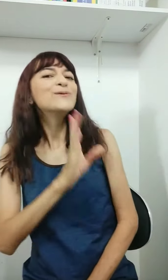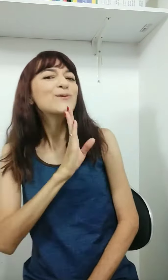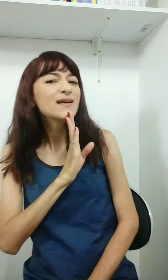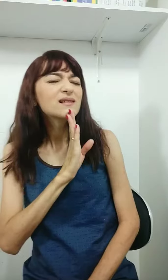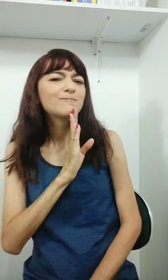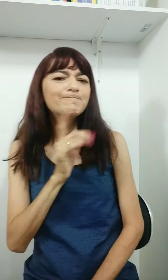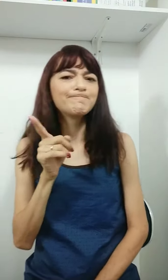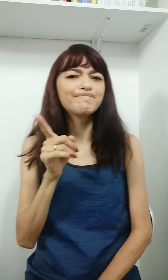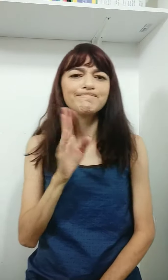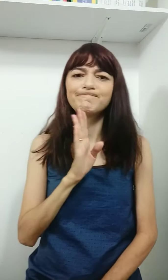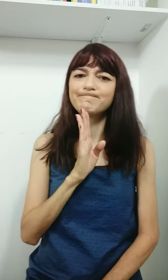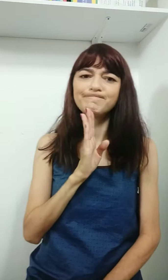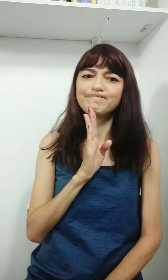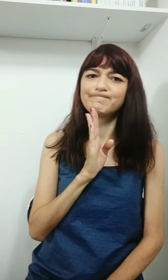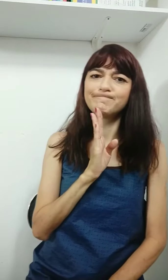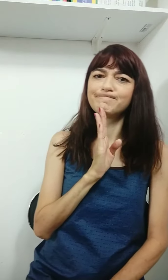Percebe a diferença de conhecer e não conhecer?